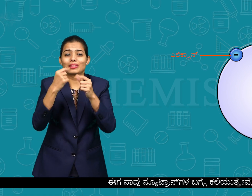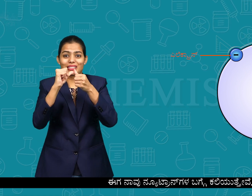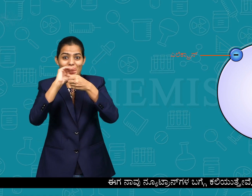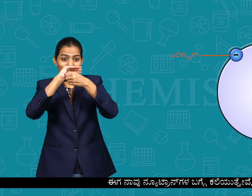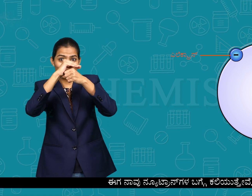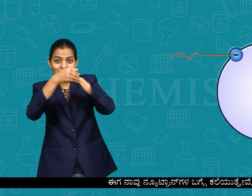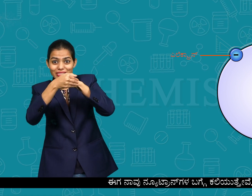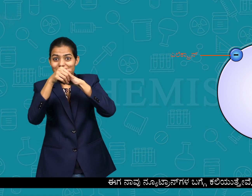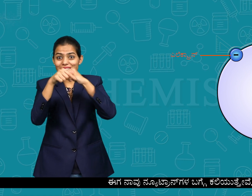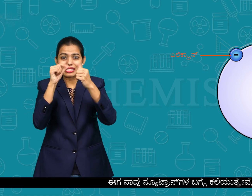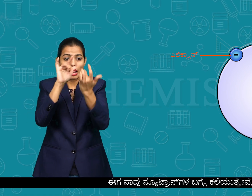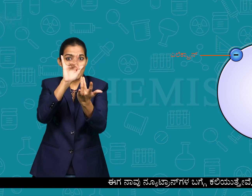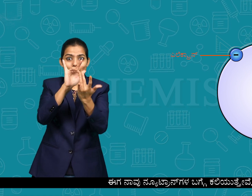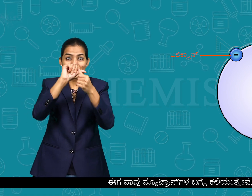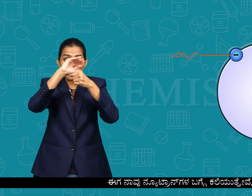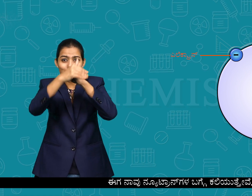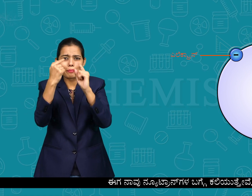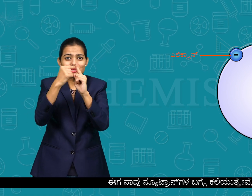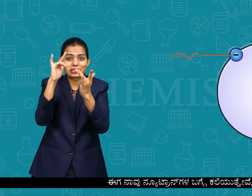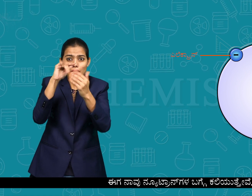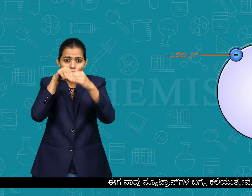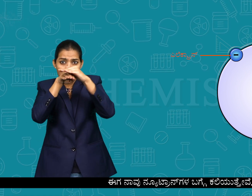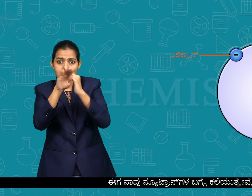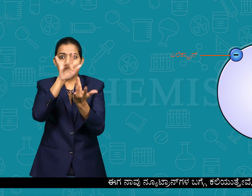ನಾವು ನ್ಯೂಟ್ರಾನ್ಗಳ ಬಗ್ಗೆ ಕಲಿಯುತ್ತೇವೆ.